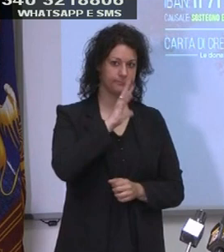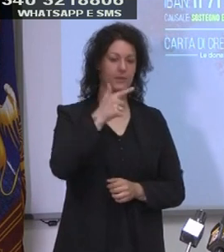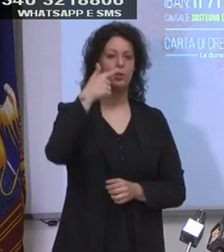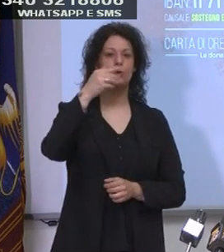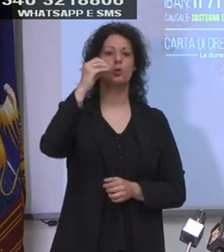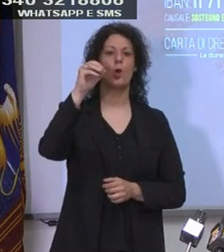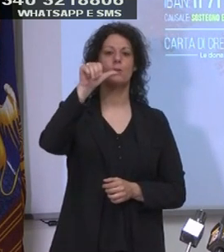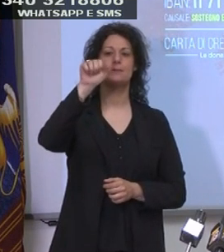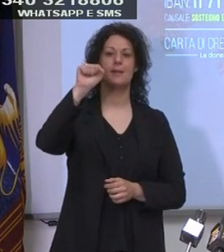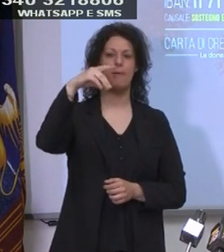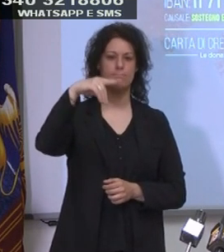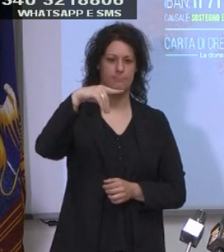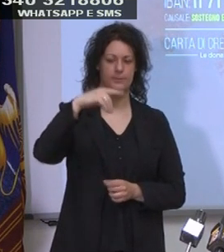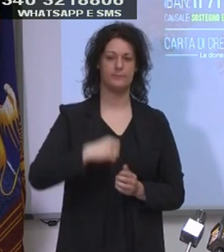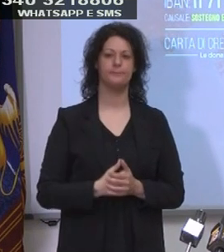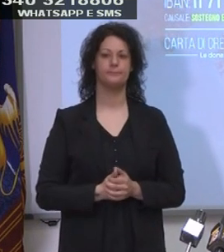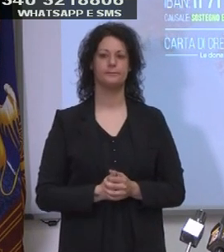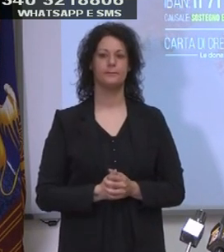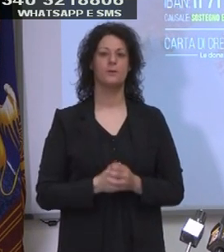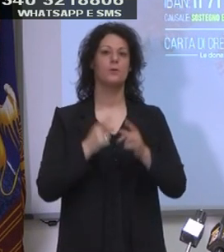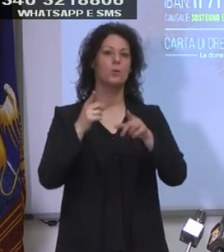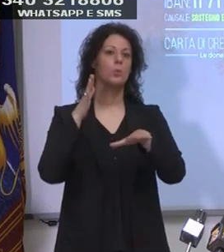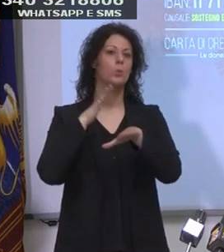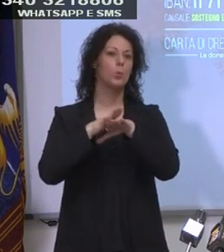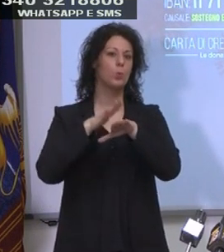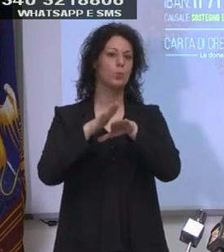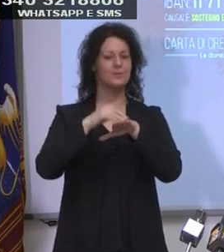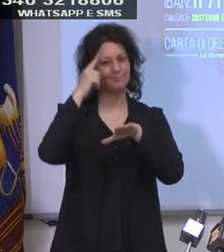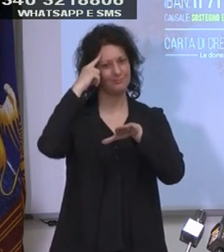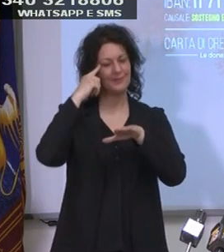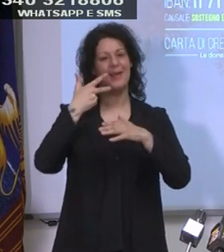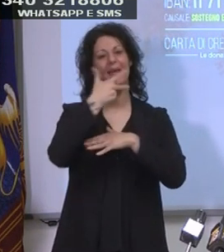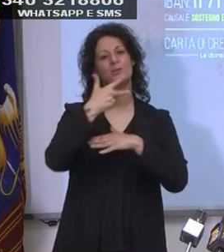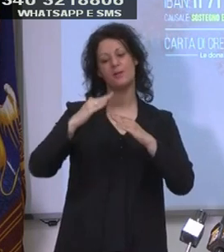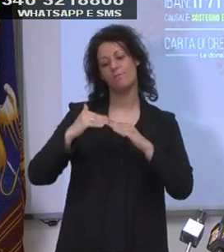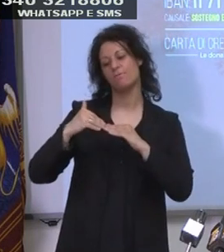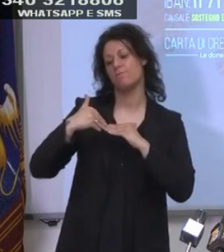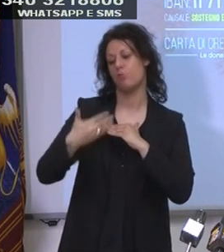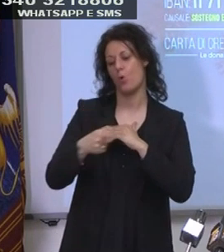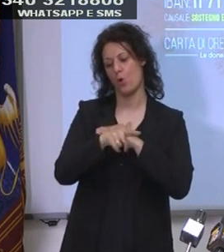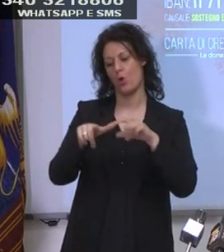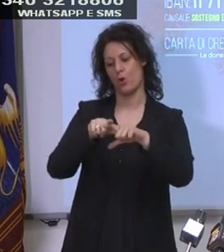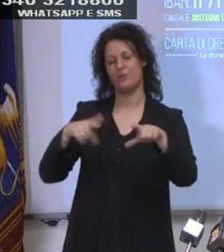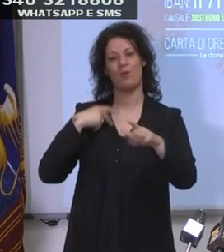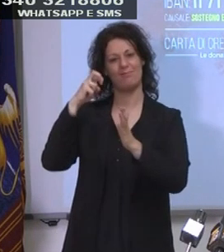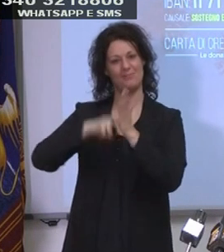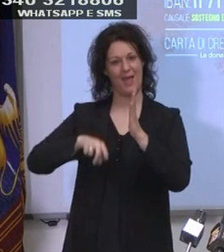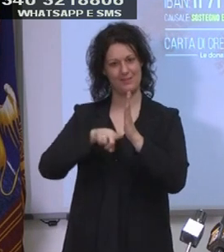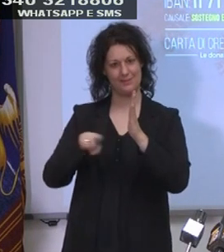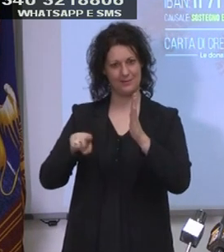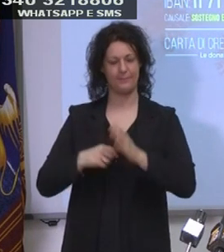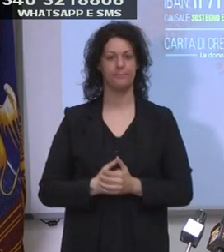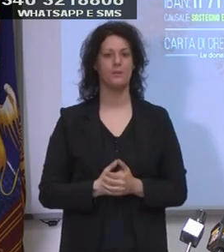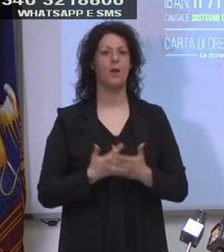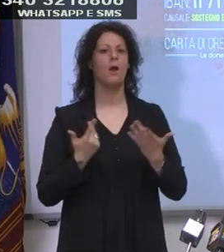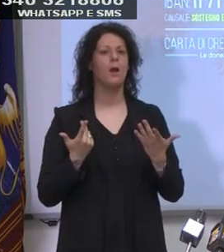ai comuni e viene utilizzata per i plateatici dei ristoranti, no? Gli ambulanti dicono noi ancora